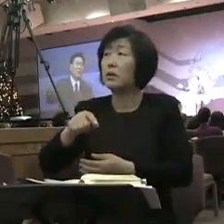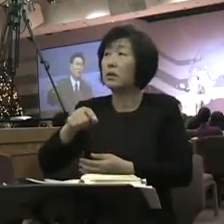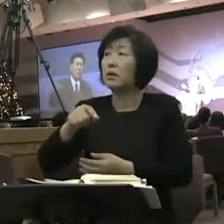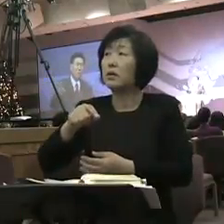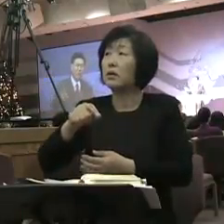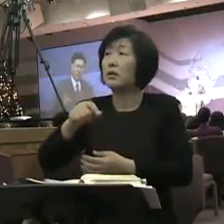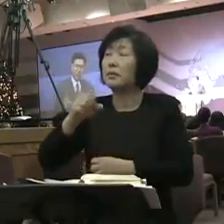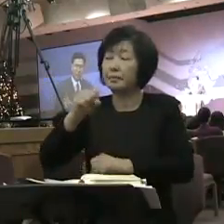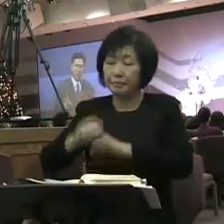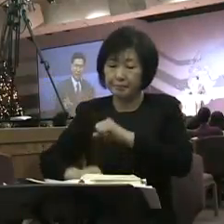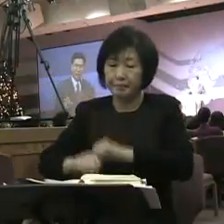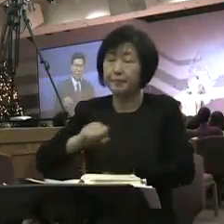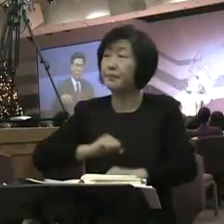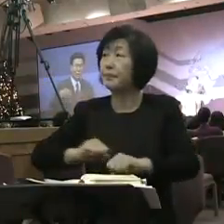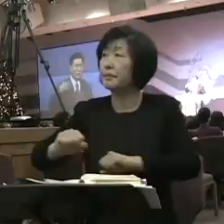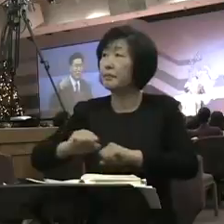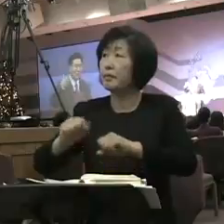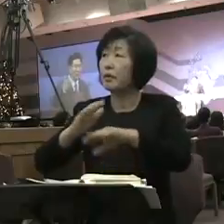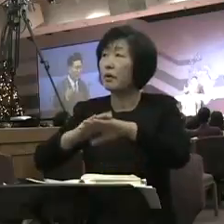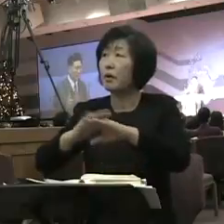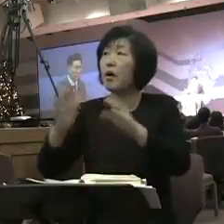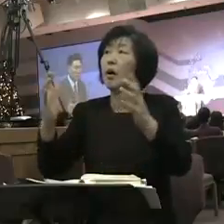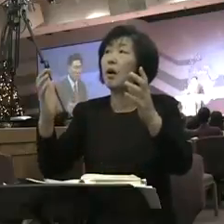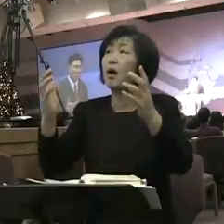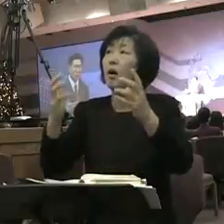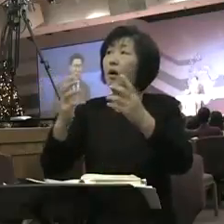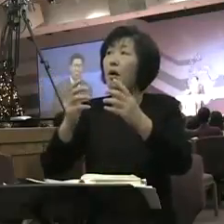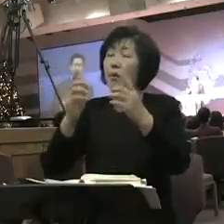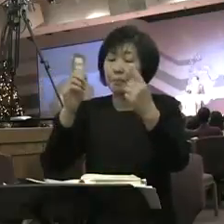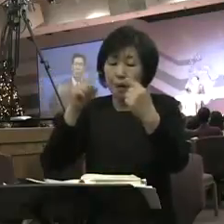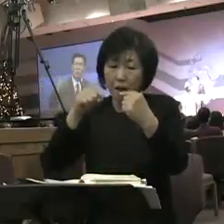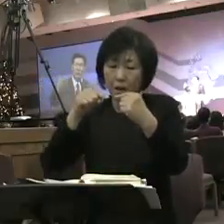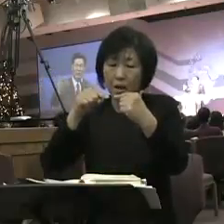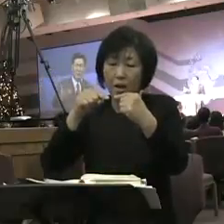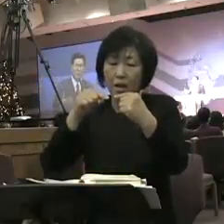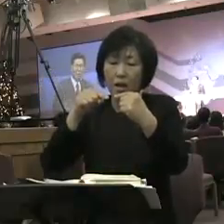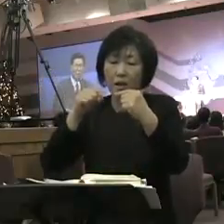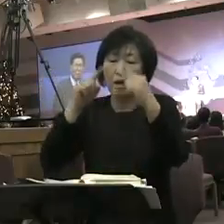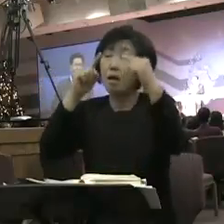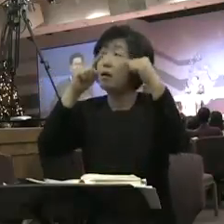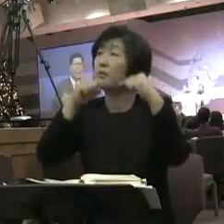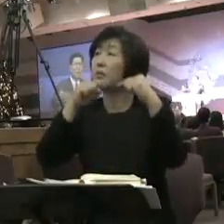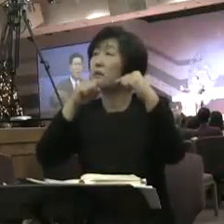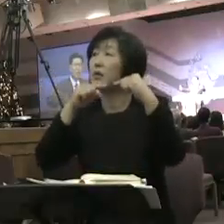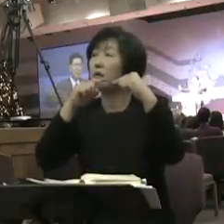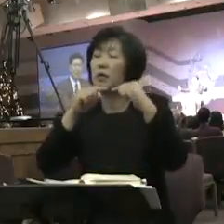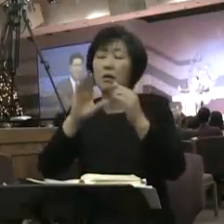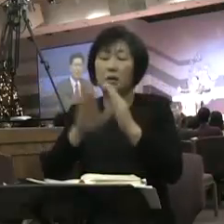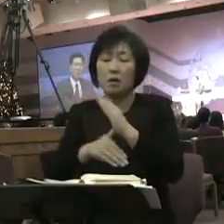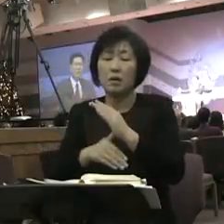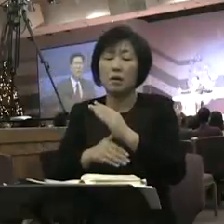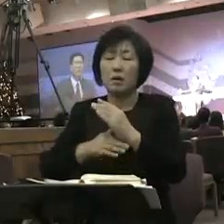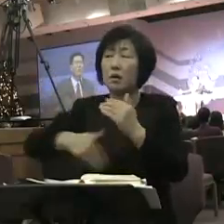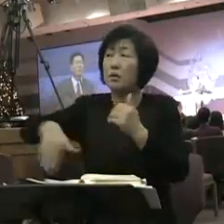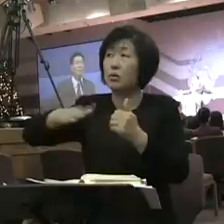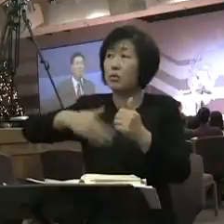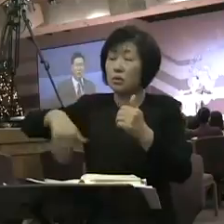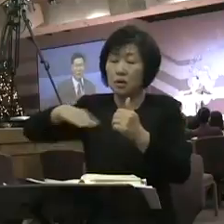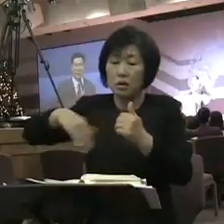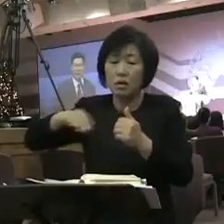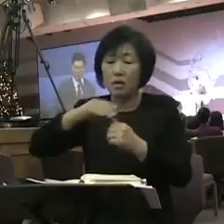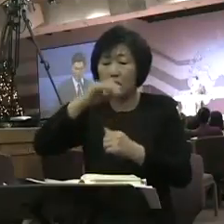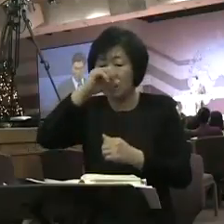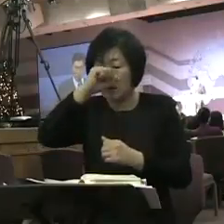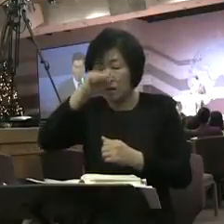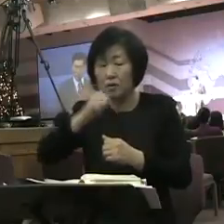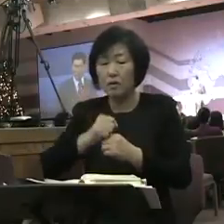손길과 같이 맞물릴 때 우리는 변할 수 있으며, 우리가 변함을 통해서 우리의 주위에 있는 사람들에게 선한 영향력을